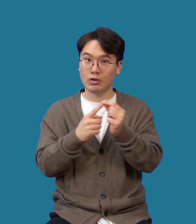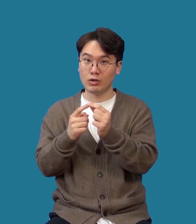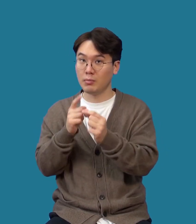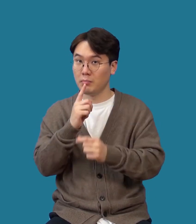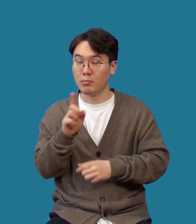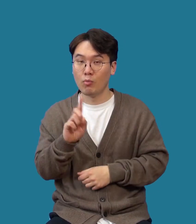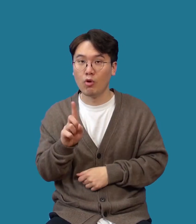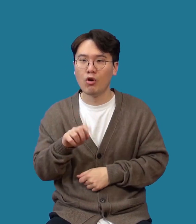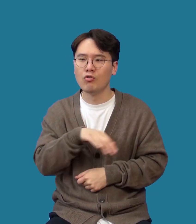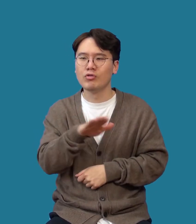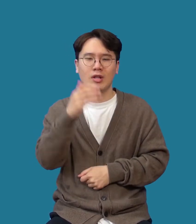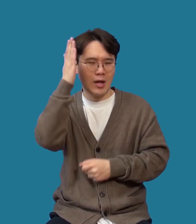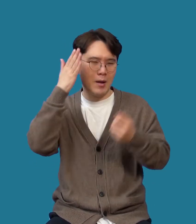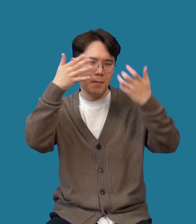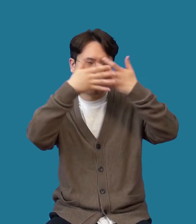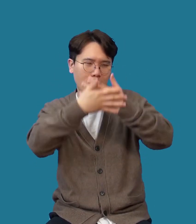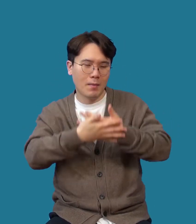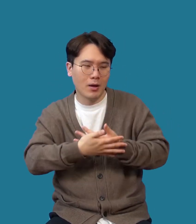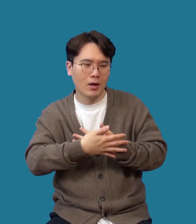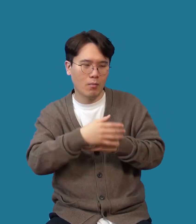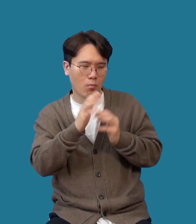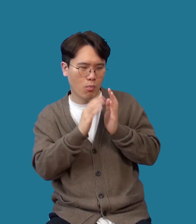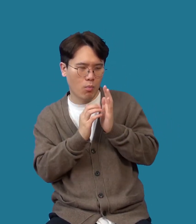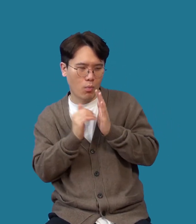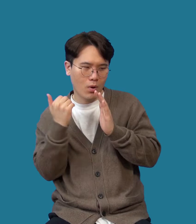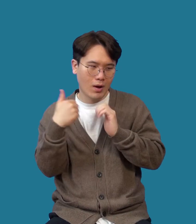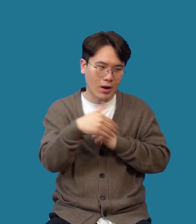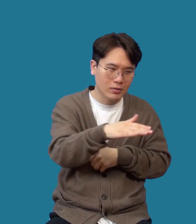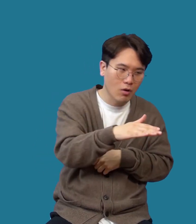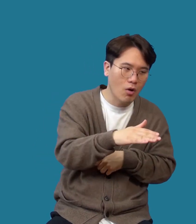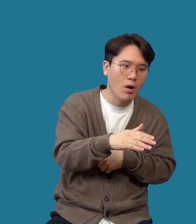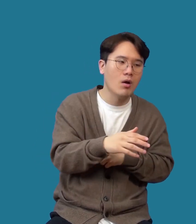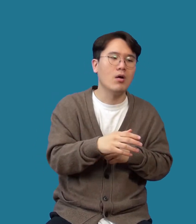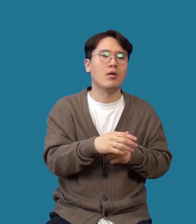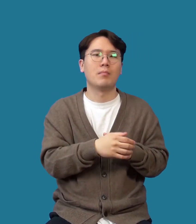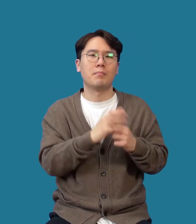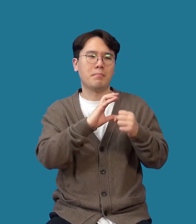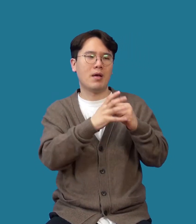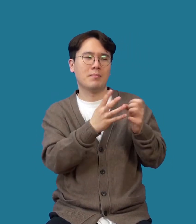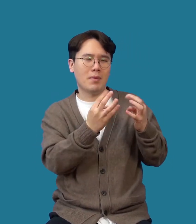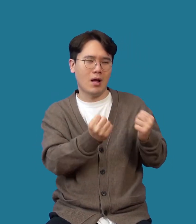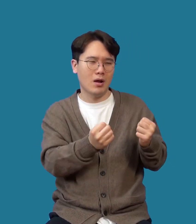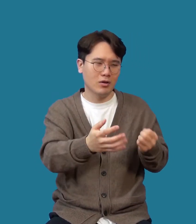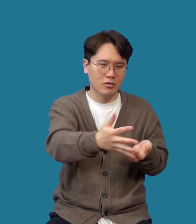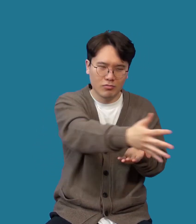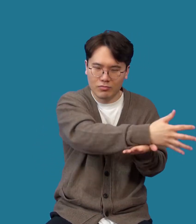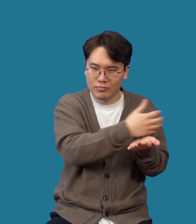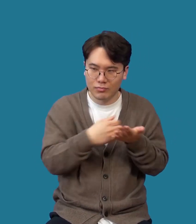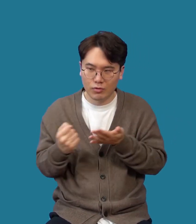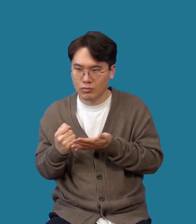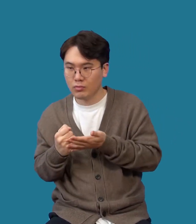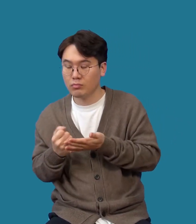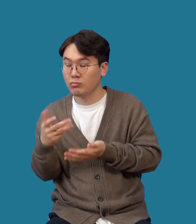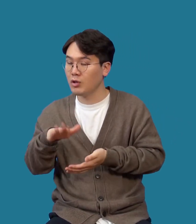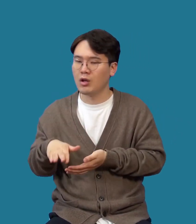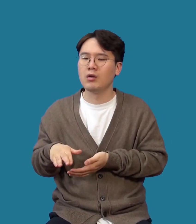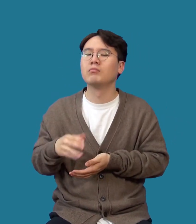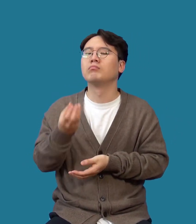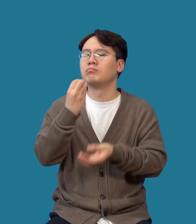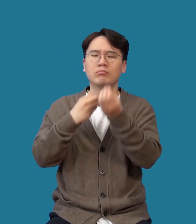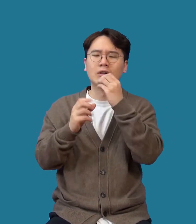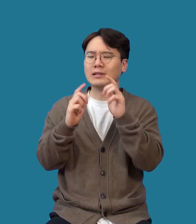배를 훔쳤다. 하지만 먹으려고 했던 게 아니기 때문에 조금만 맛본 후 남은 배들을 모두 돼지에게